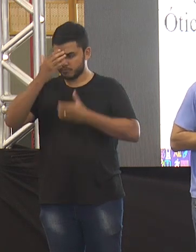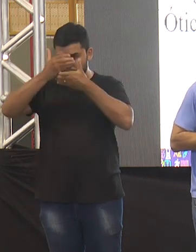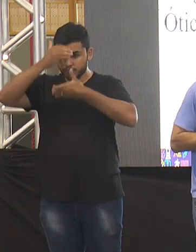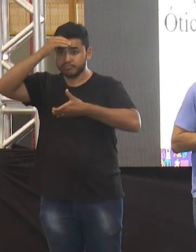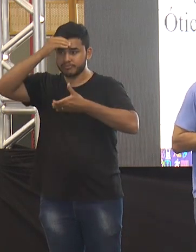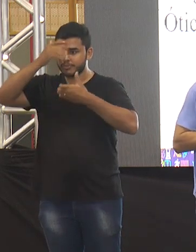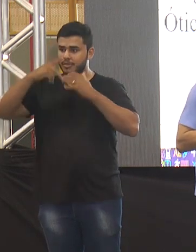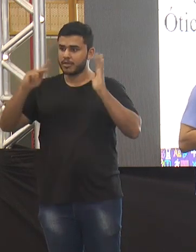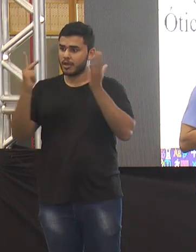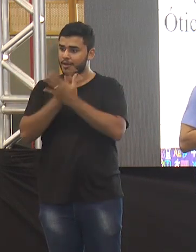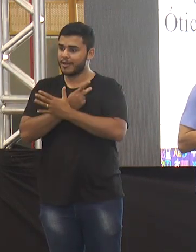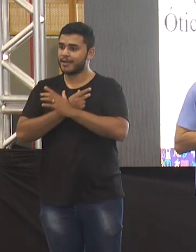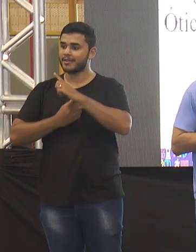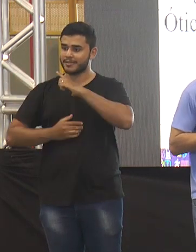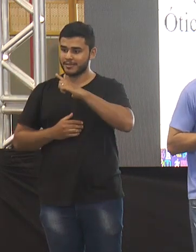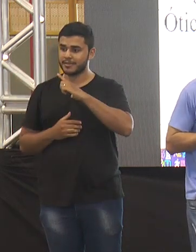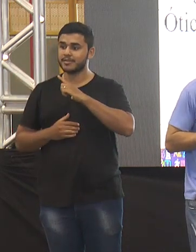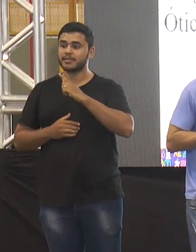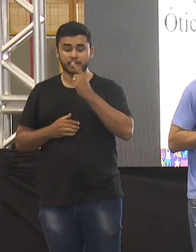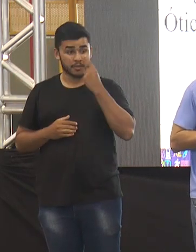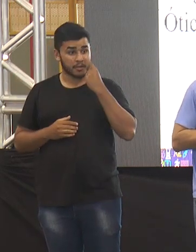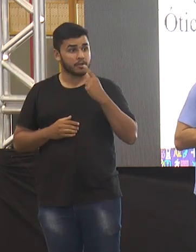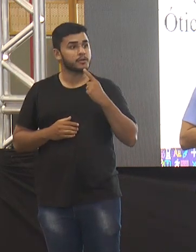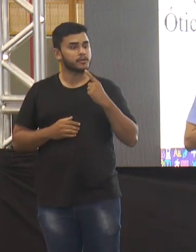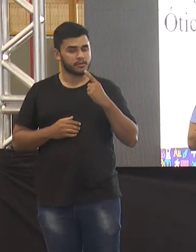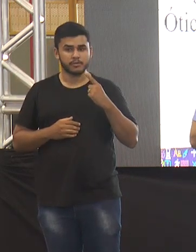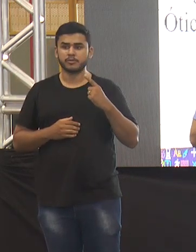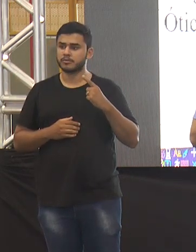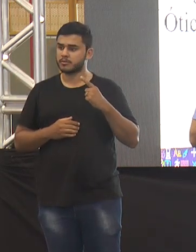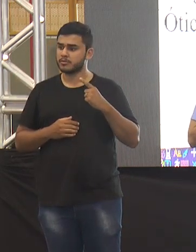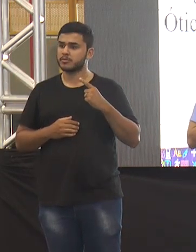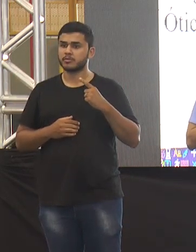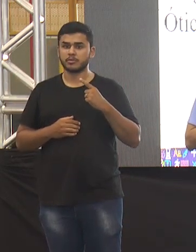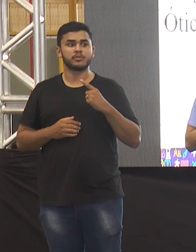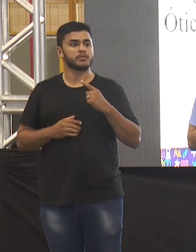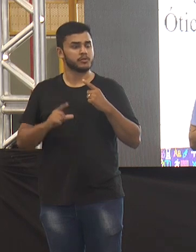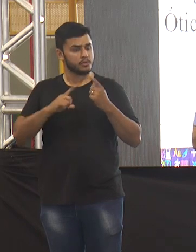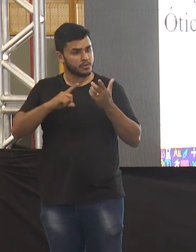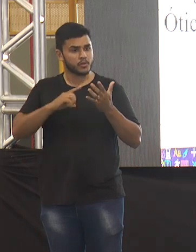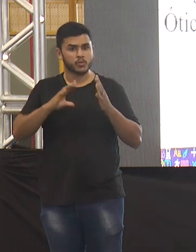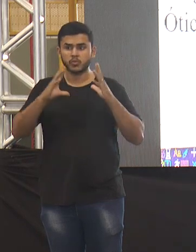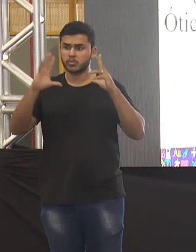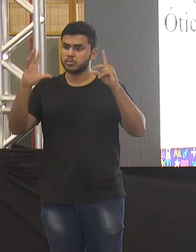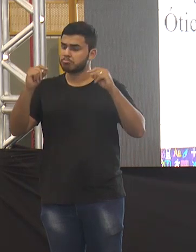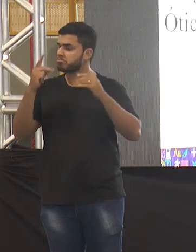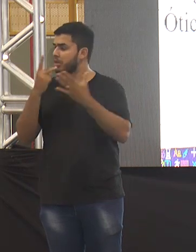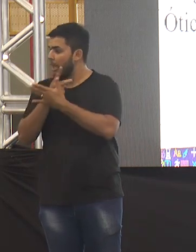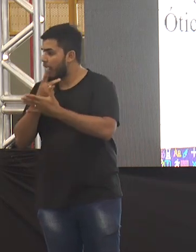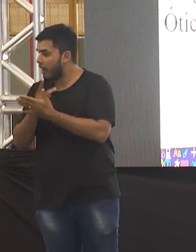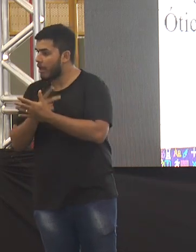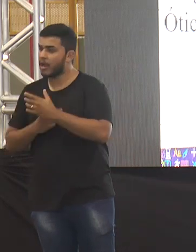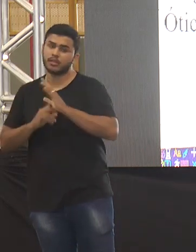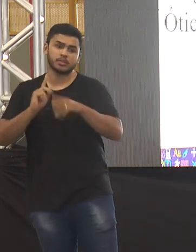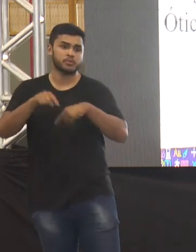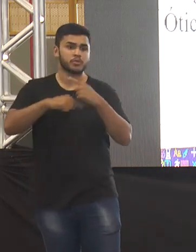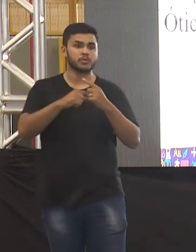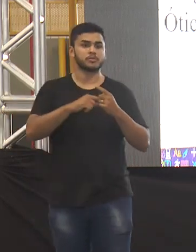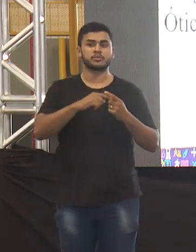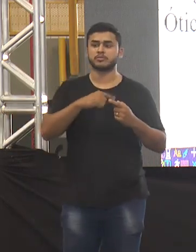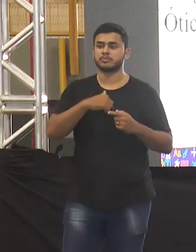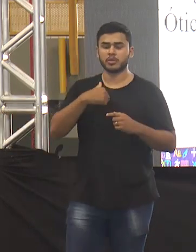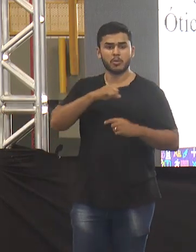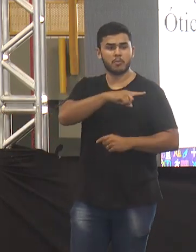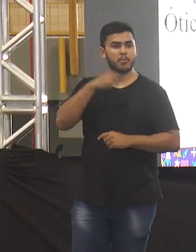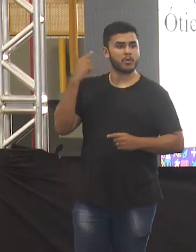erra querendo acertar, ele acerta quando ele erra, ele faz besteira, ele coloca todo mundo em risco, depois ele vai e salva a pátria e se